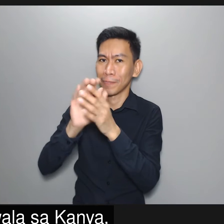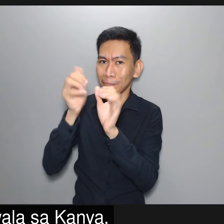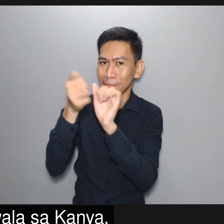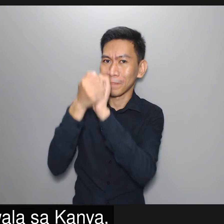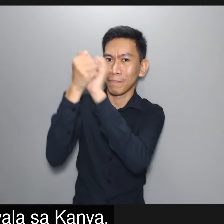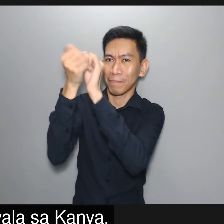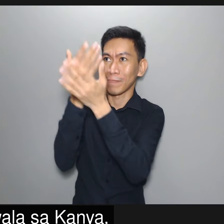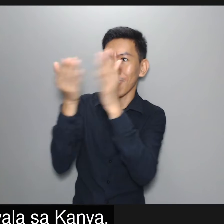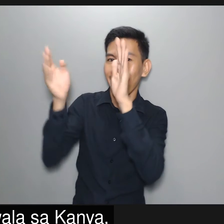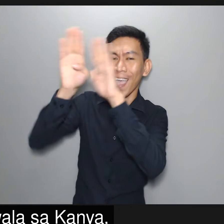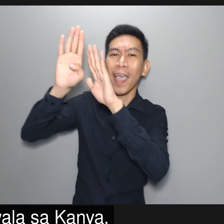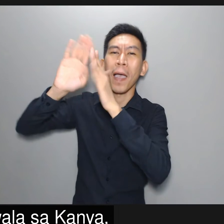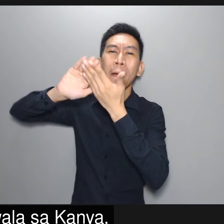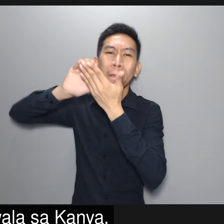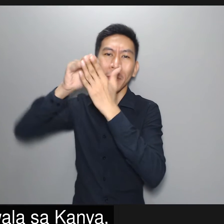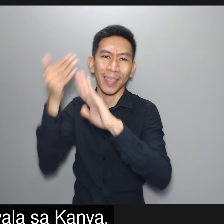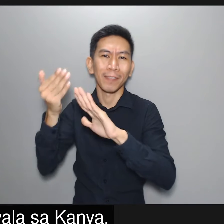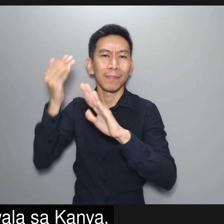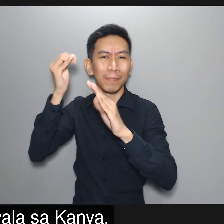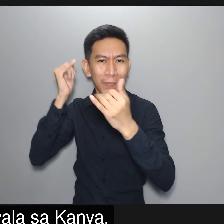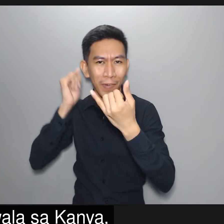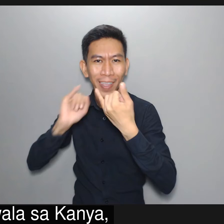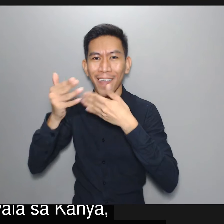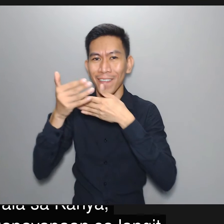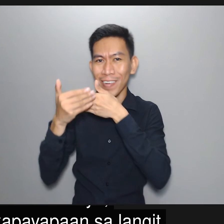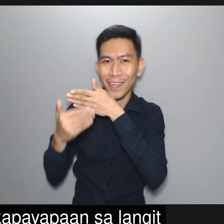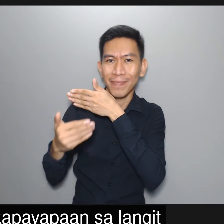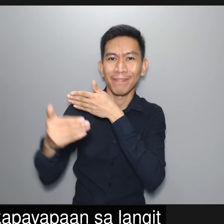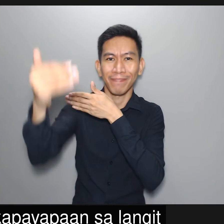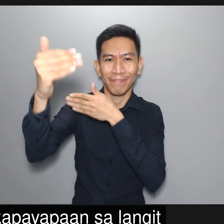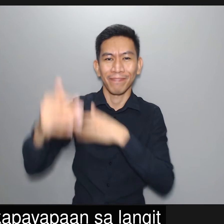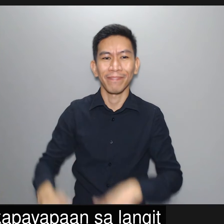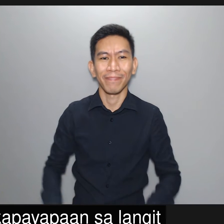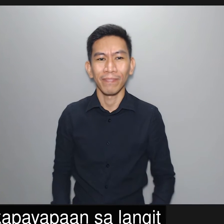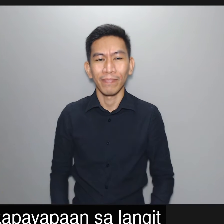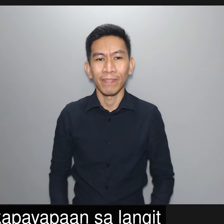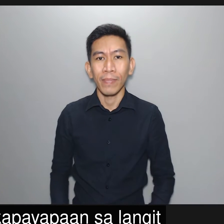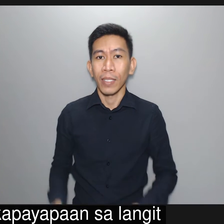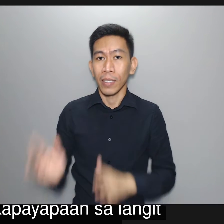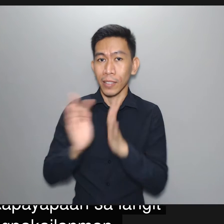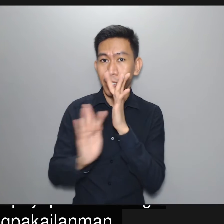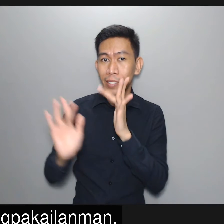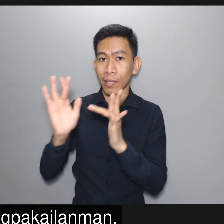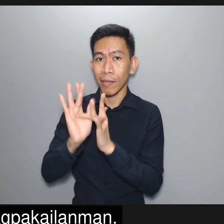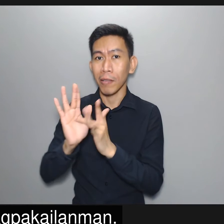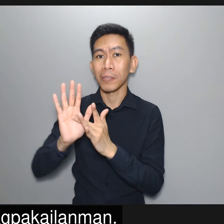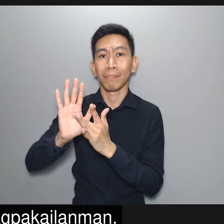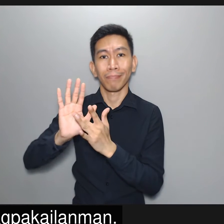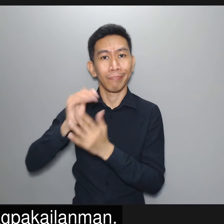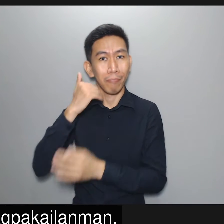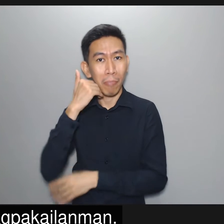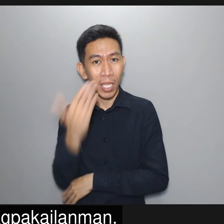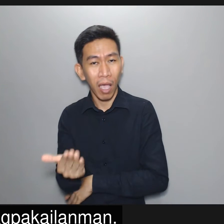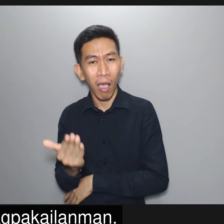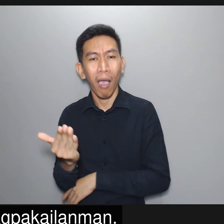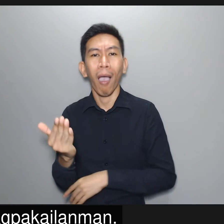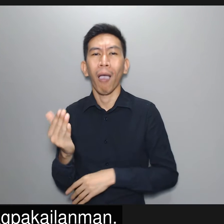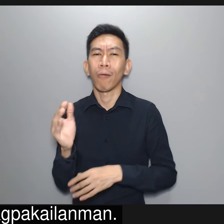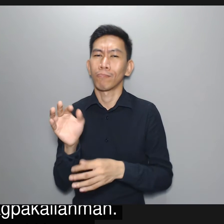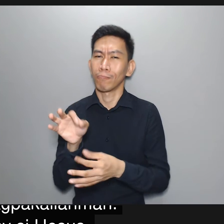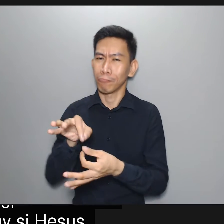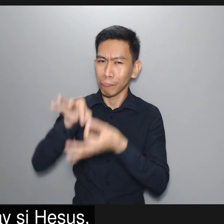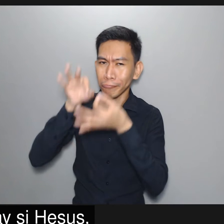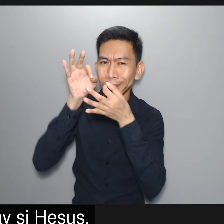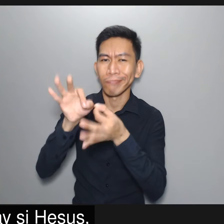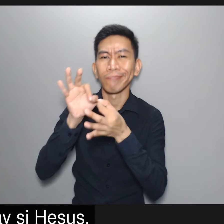langit kasama niya magpakailanman. Nang namatay si Jesus, ito ang perpektong